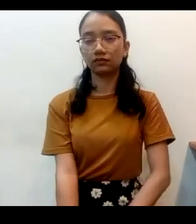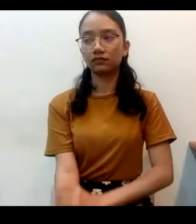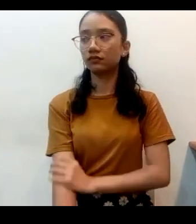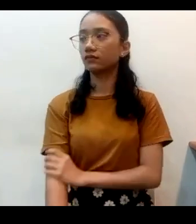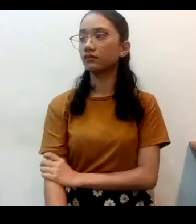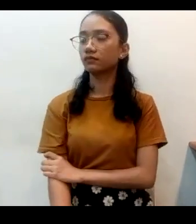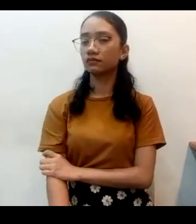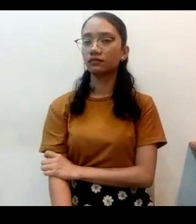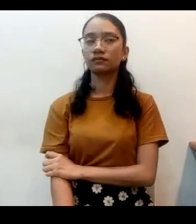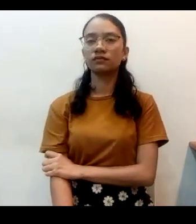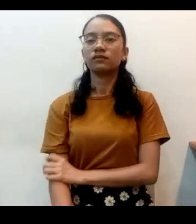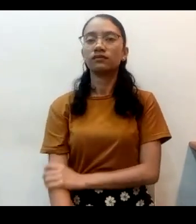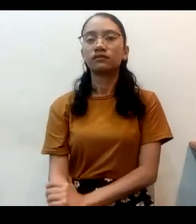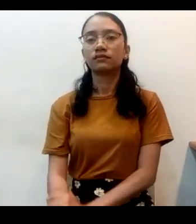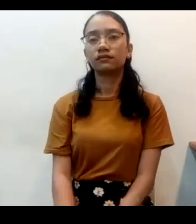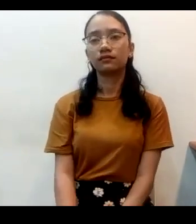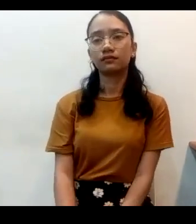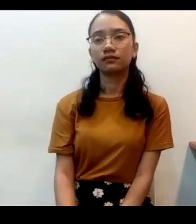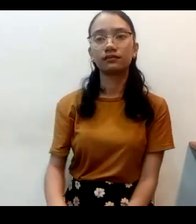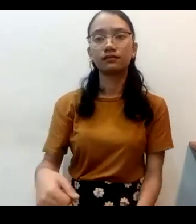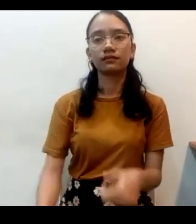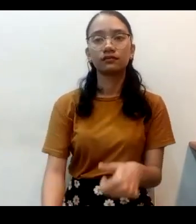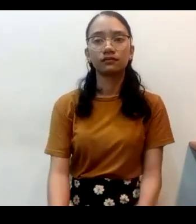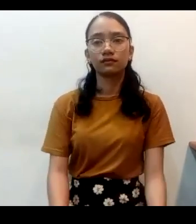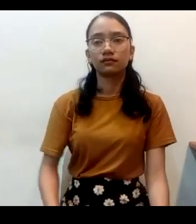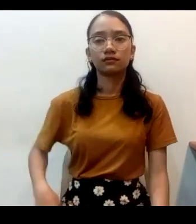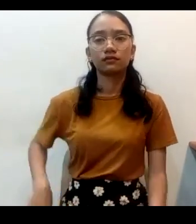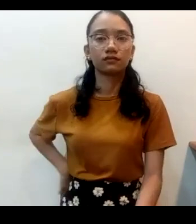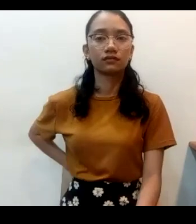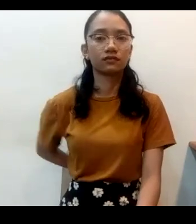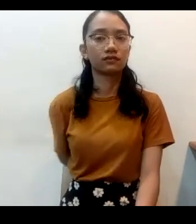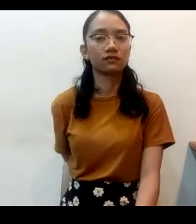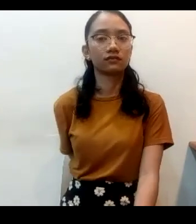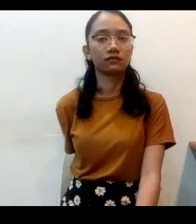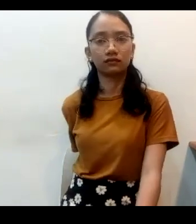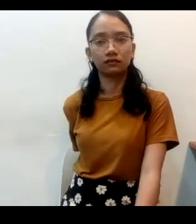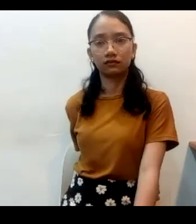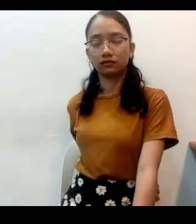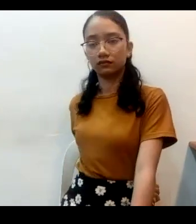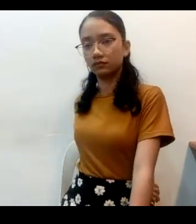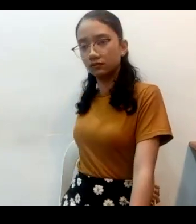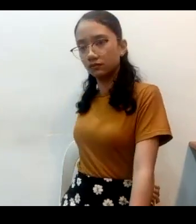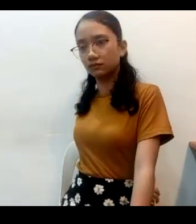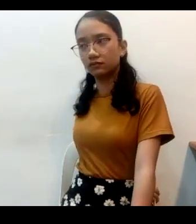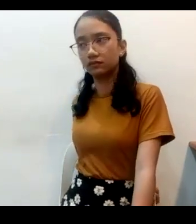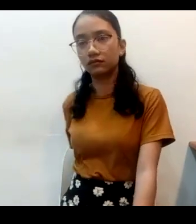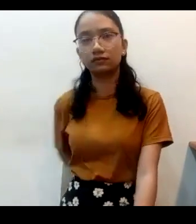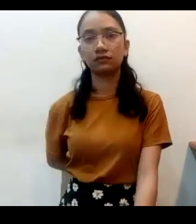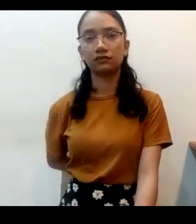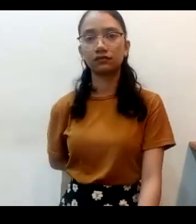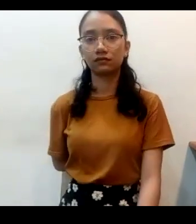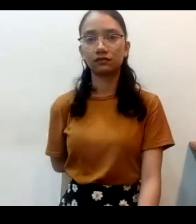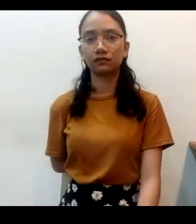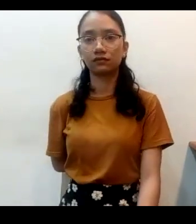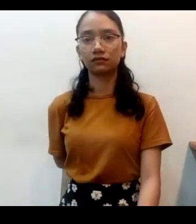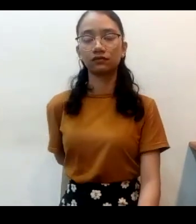at makainom sa Shilo. Noon, si Eli na pari ay nakaupo sa upuan niya sa tabi ng haligi ng pintuan ng templo ng